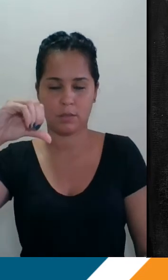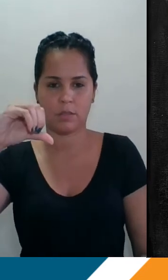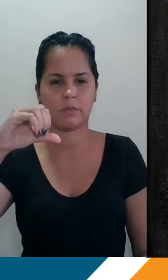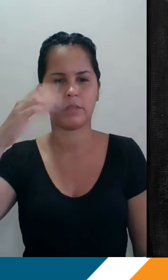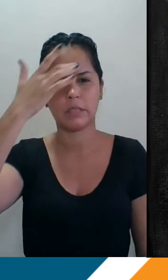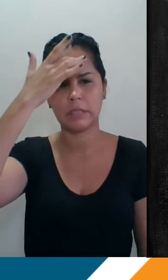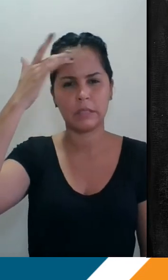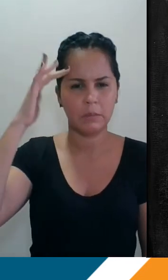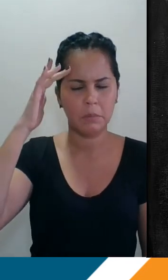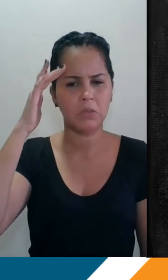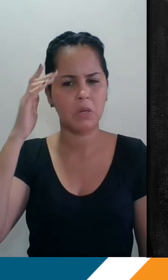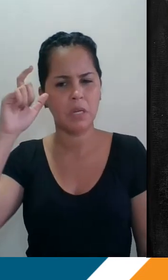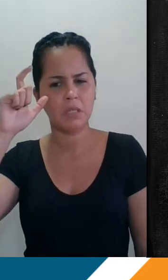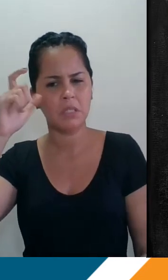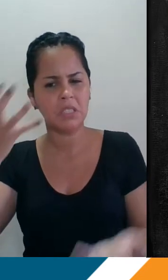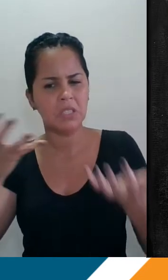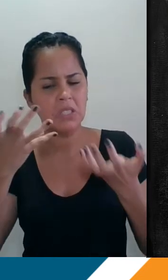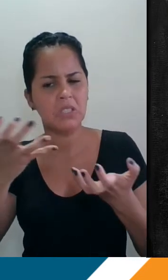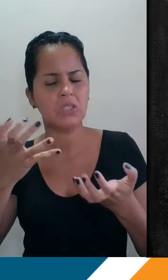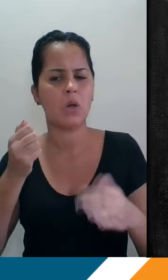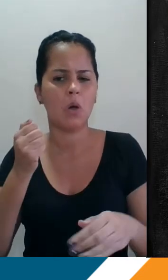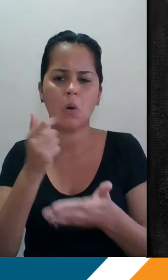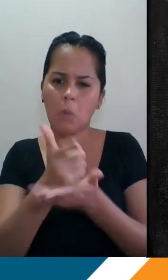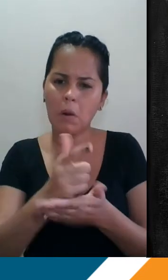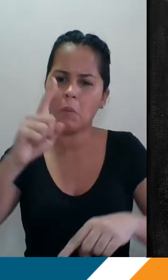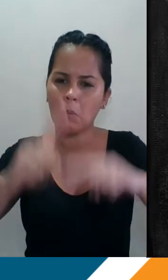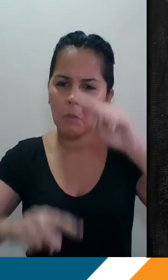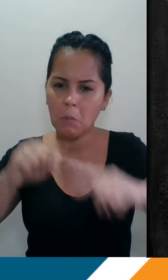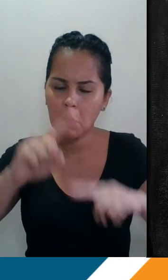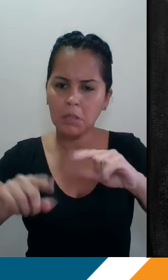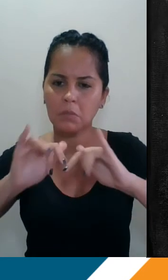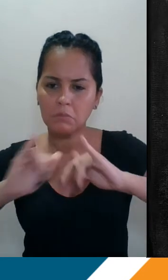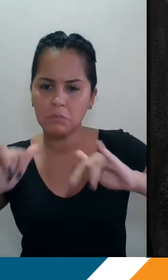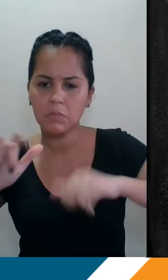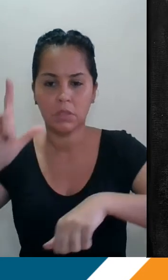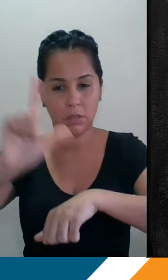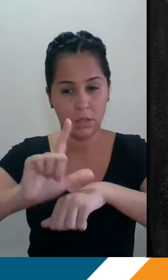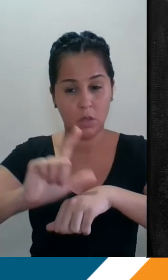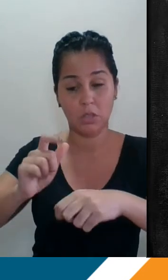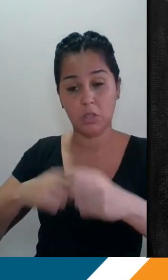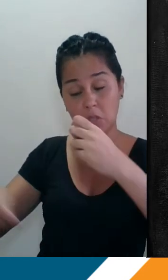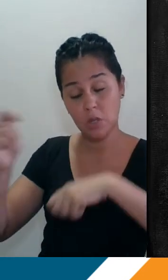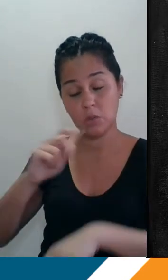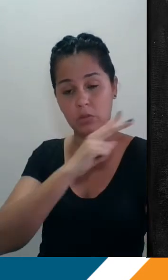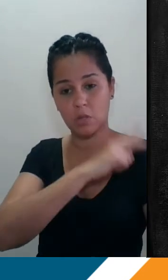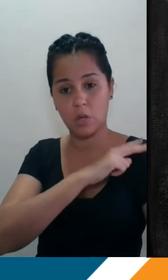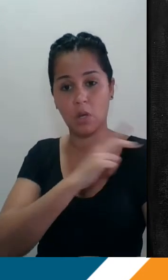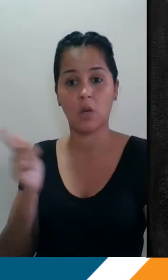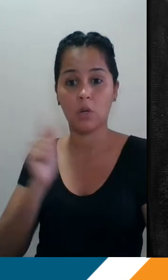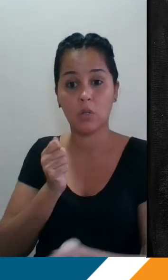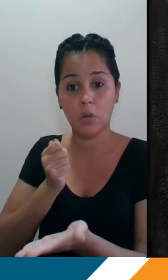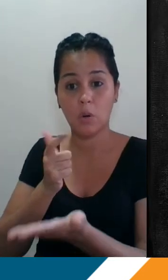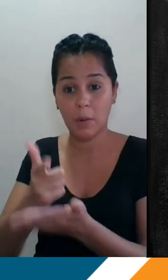uma pessoa se interessou em adquirir um produto anunciado em uma loja. Negociou com o gerente e conseguiu comprá-lo a